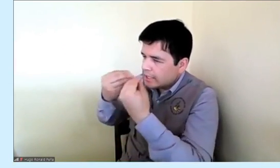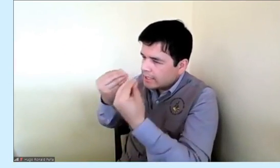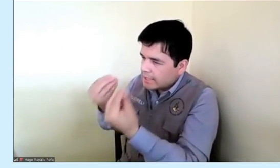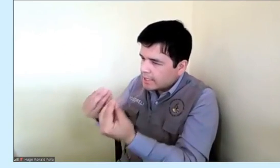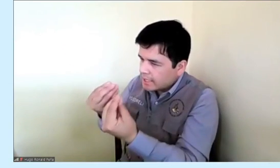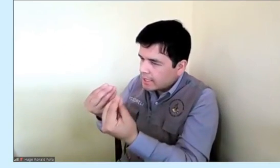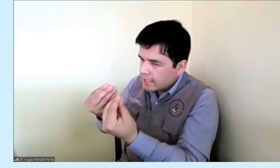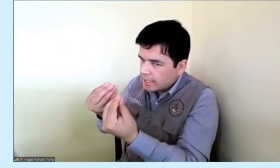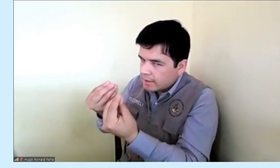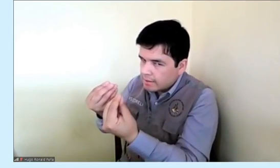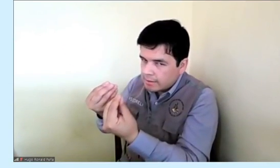¿Por qué?